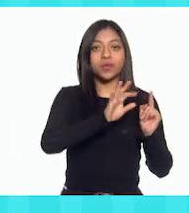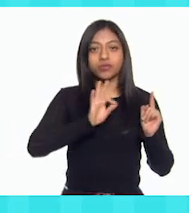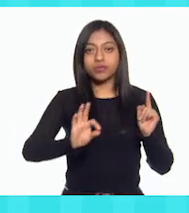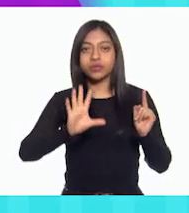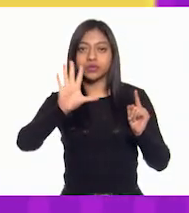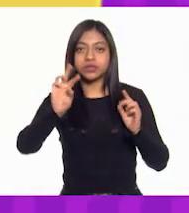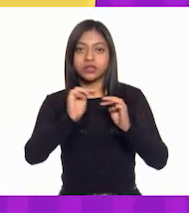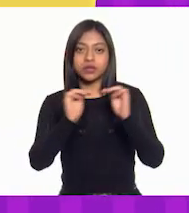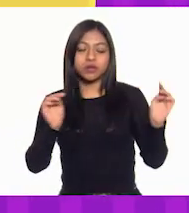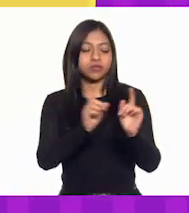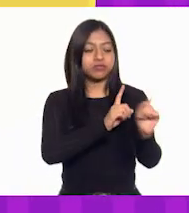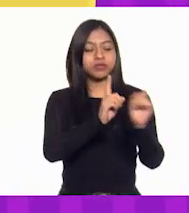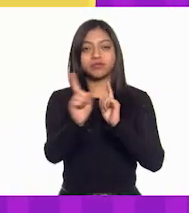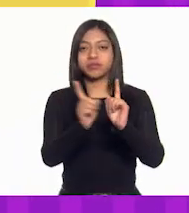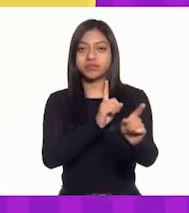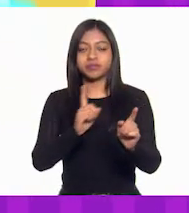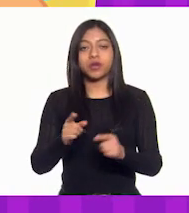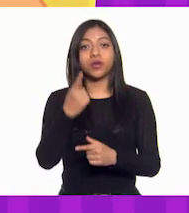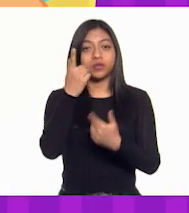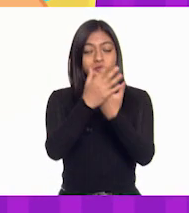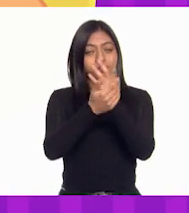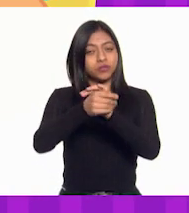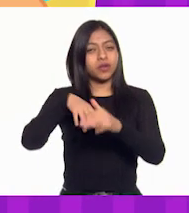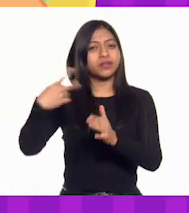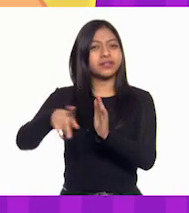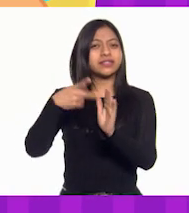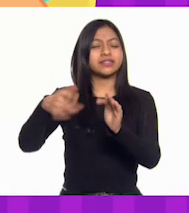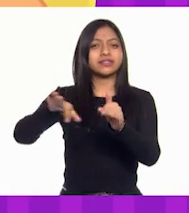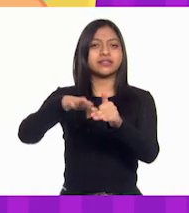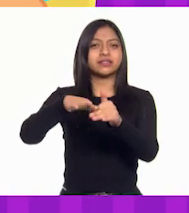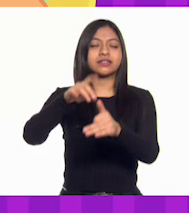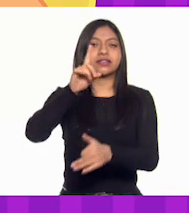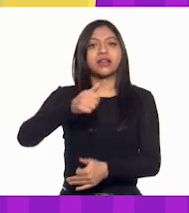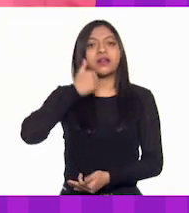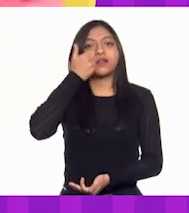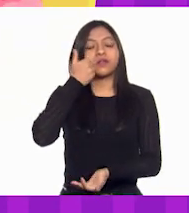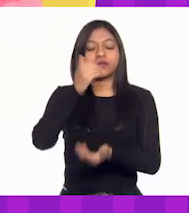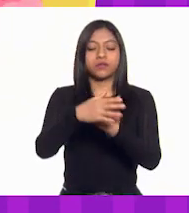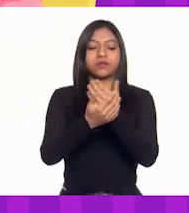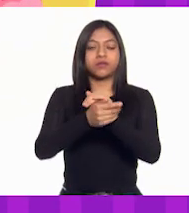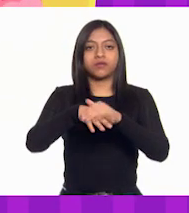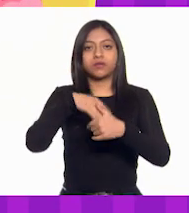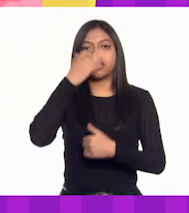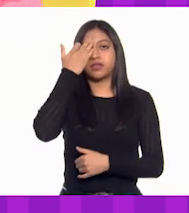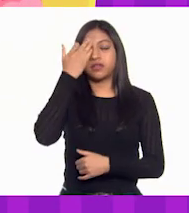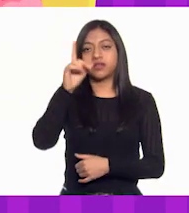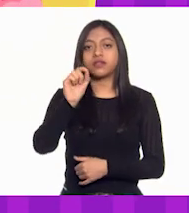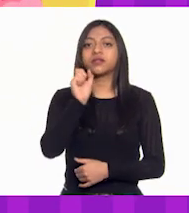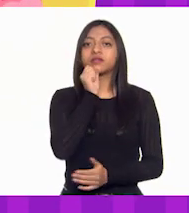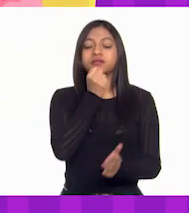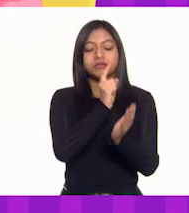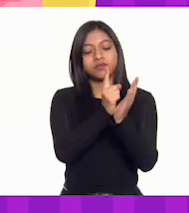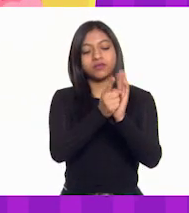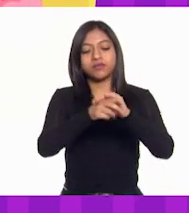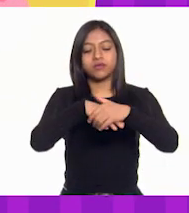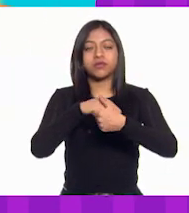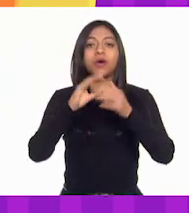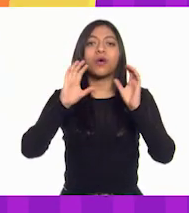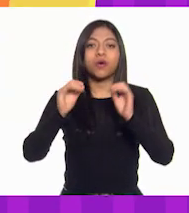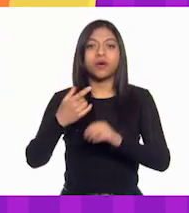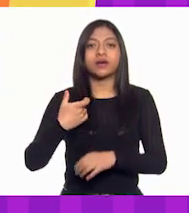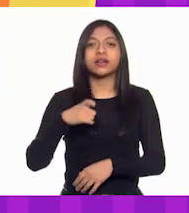metros entre tú y los demás. Lávate las manos muy seguido con agua y jabón por lo menos durante 20 segundos o